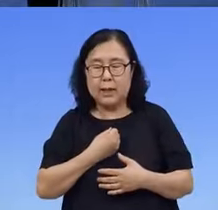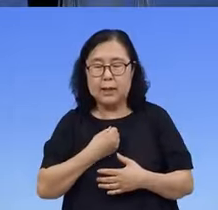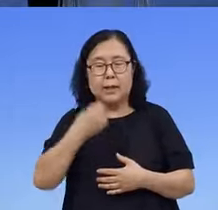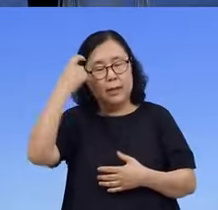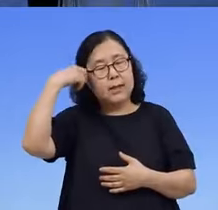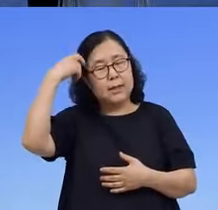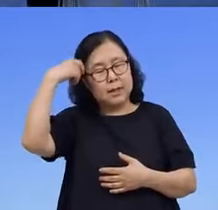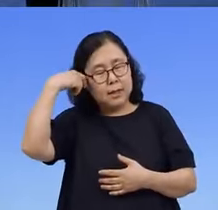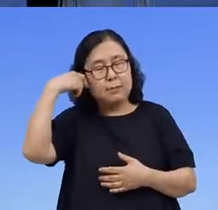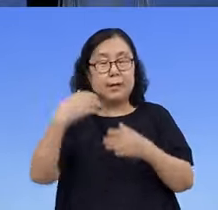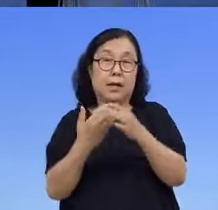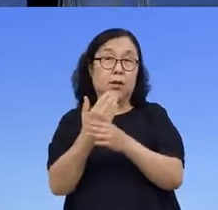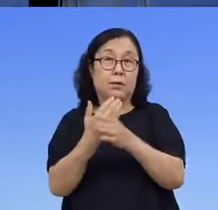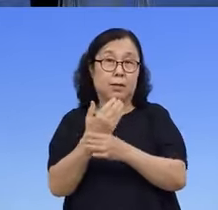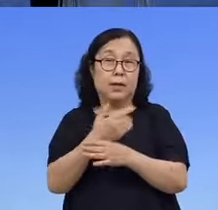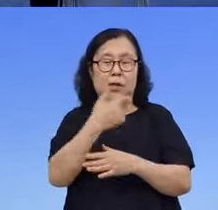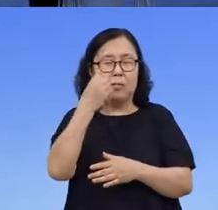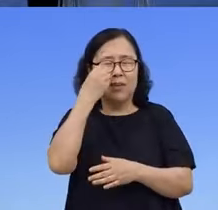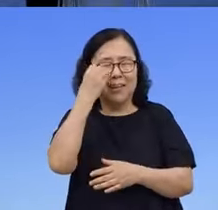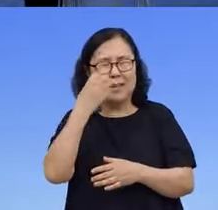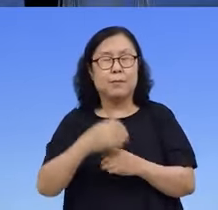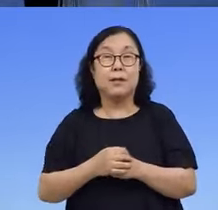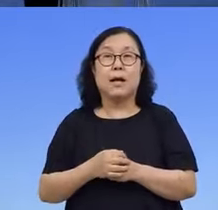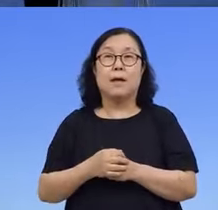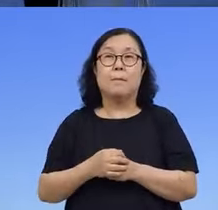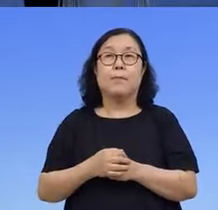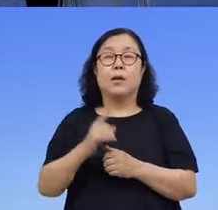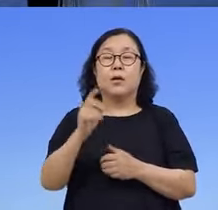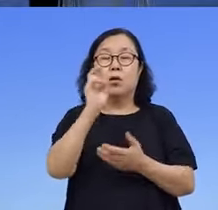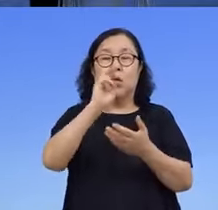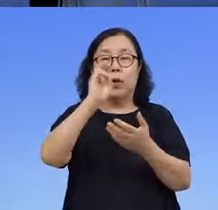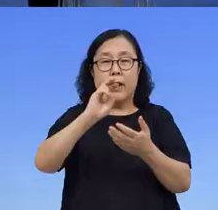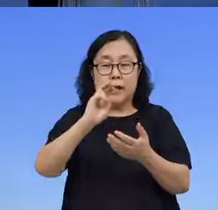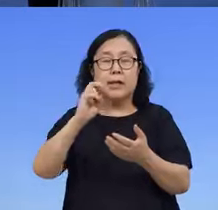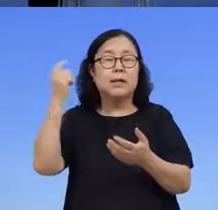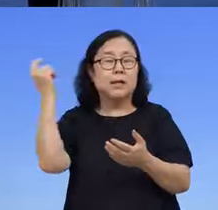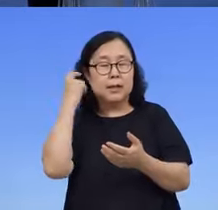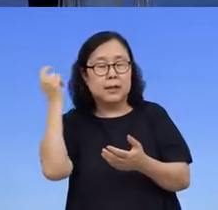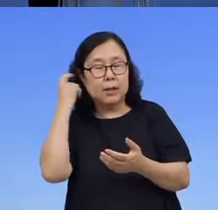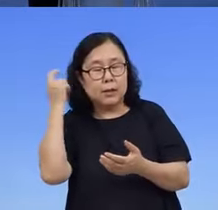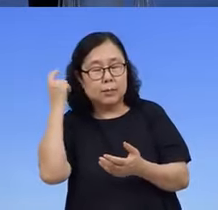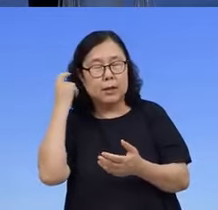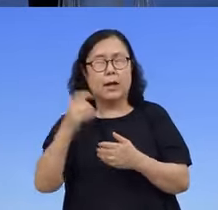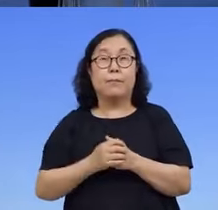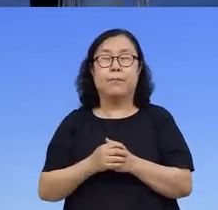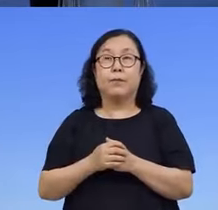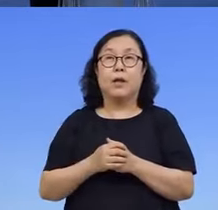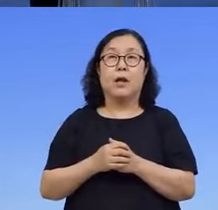일이 생기다니 희한한 일이 아닐 수 없었습니다. 유튜브에서 그 곡을 찾아 몇 번을